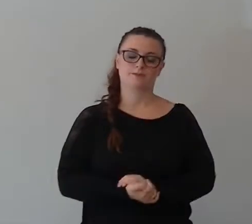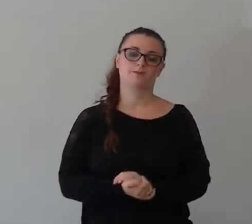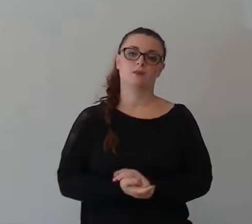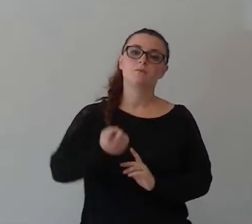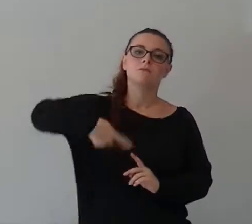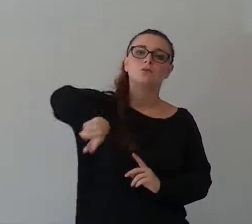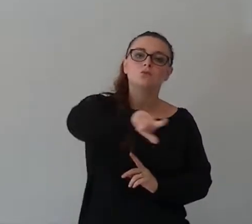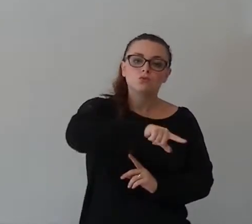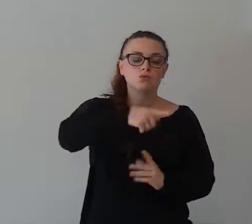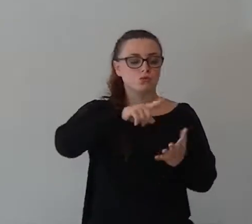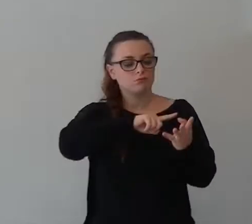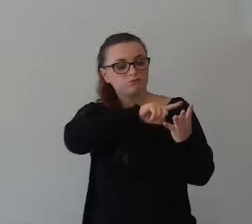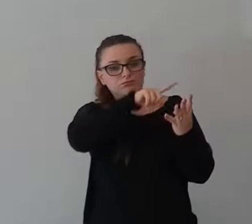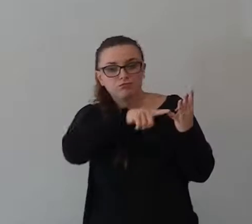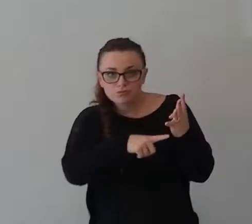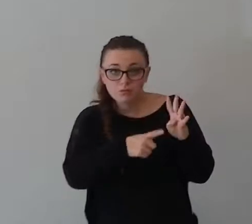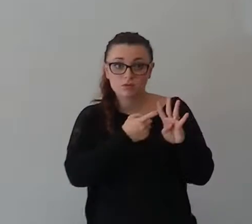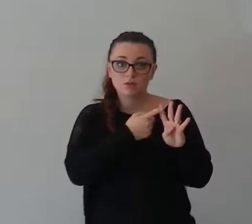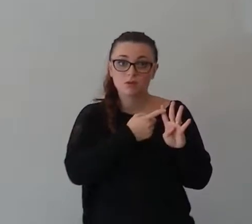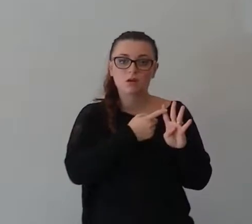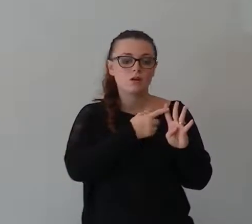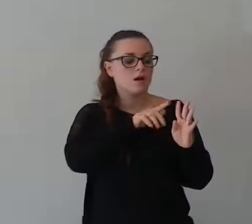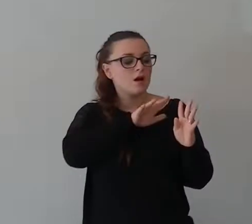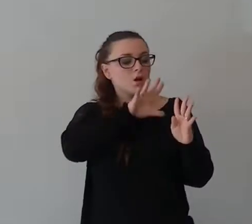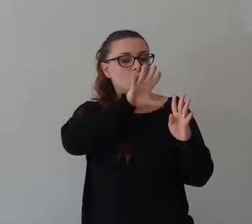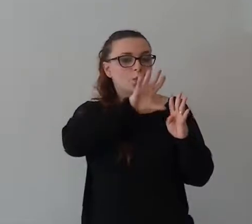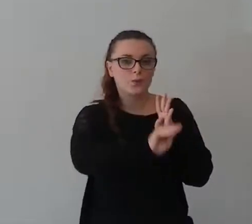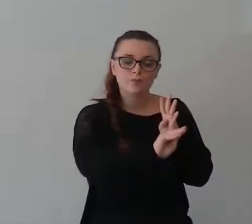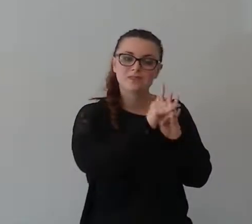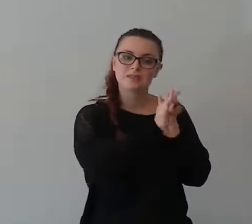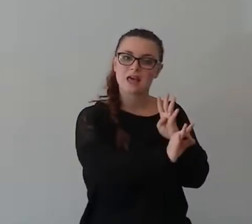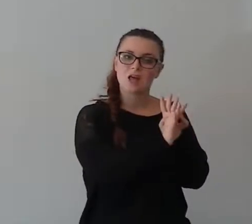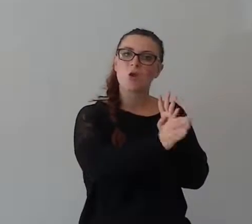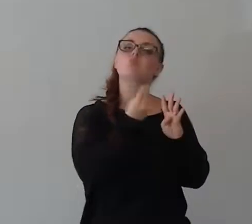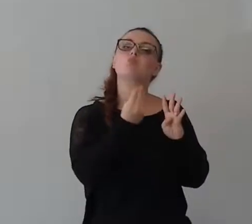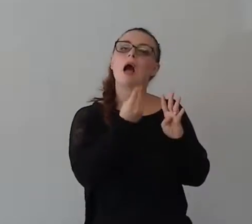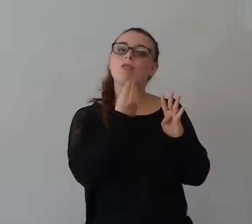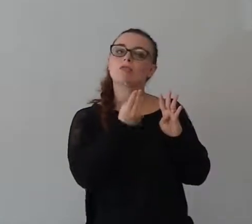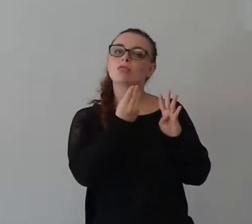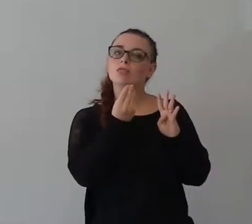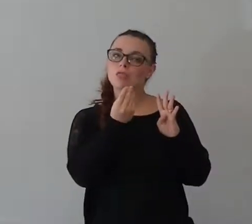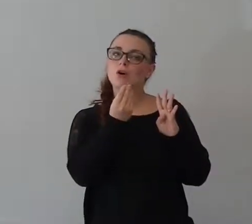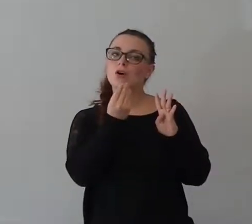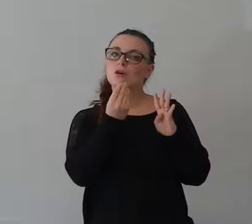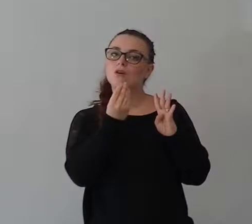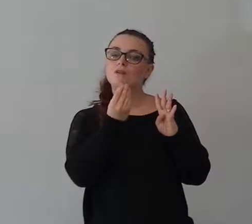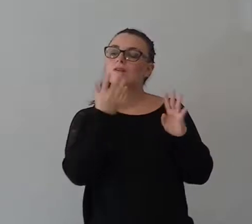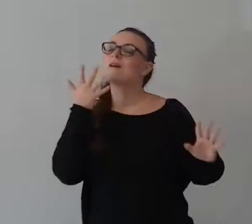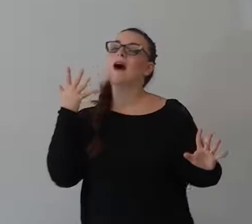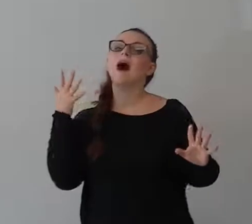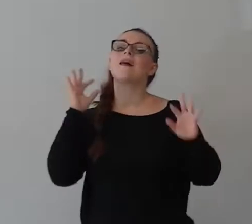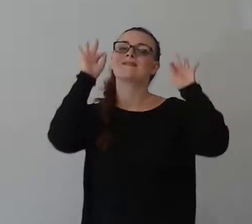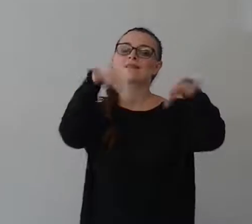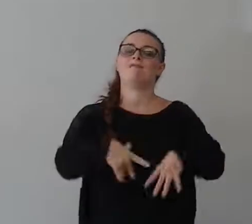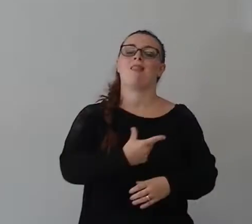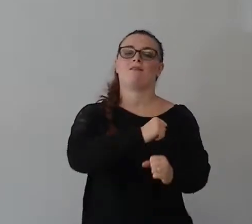Ruth, che accetta il Dio di Naomi quando lei ha detto: il tuo Dio è il mio Dio. Il